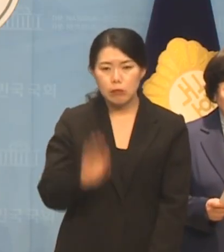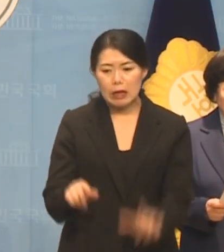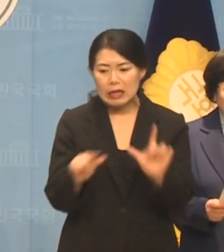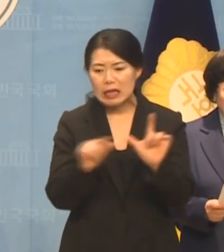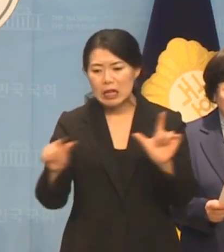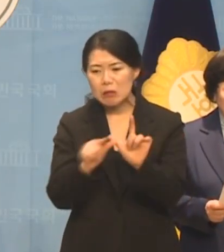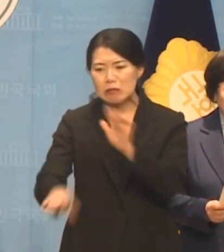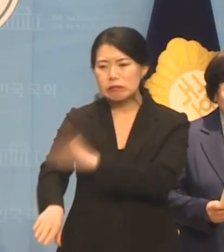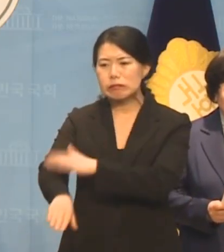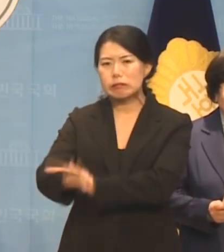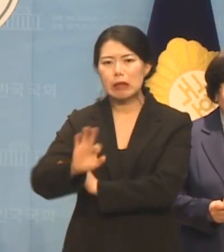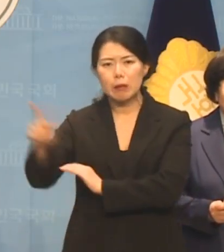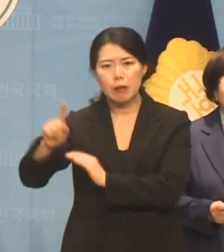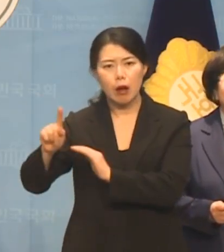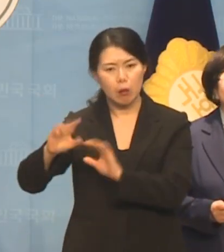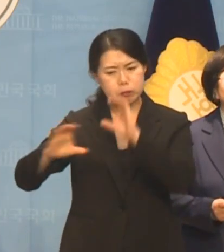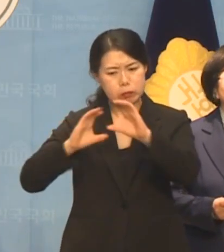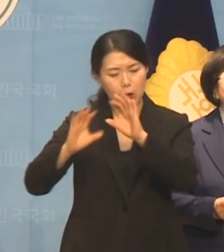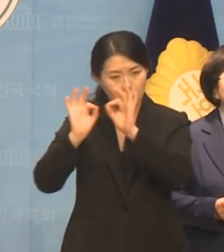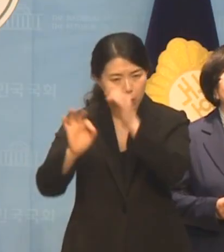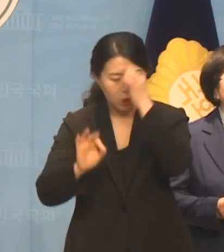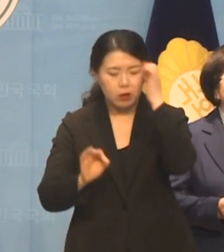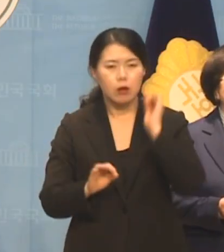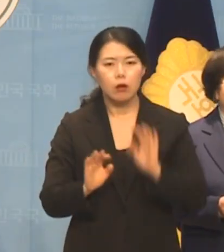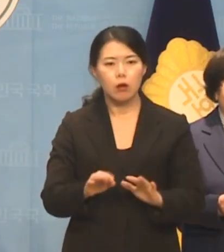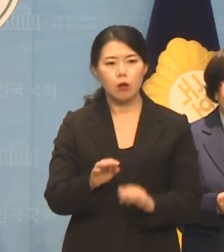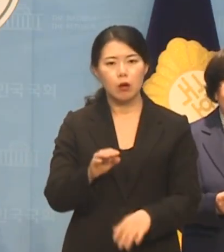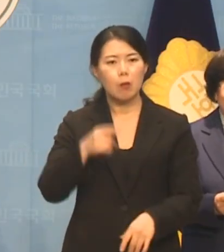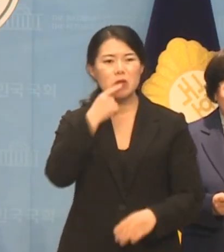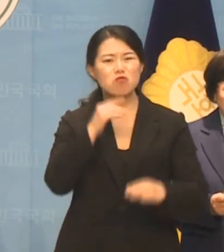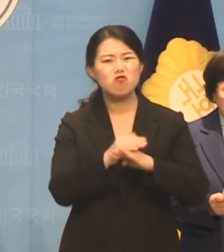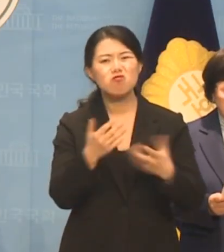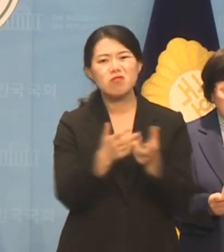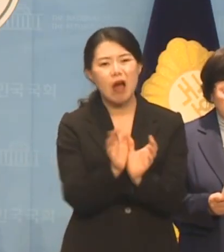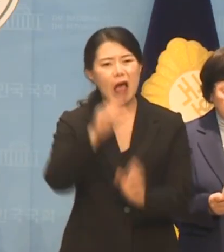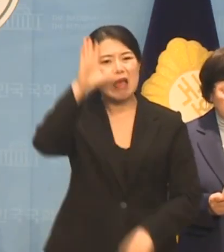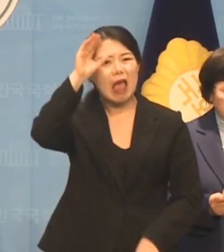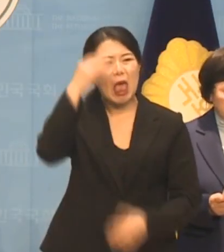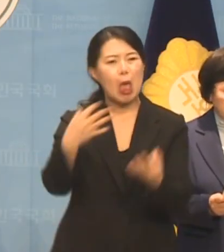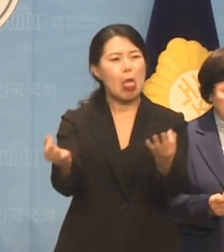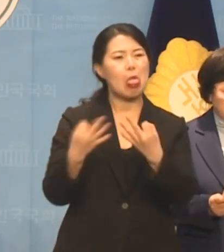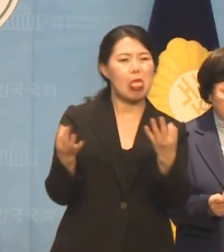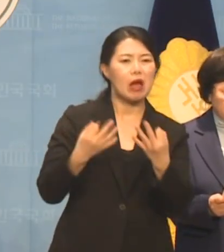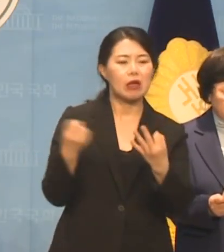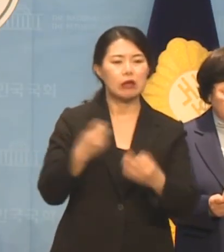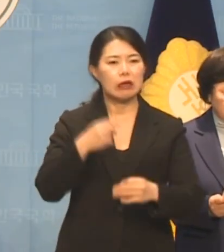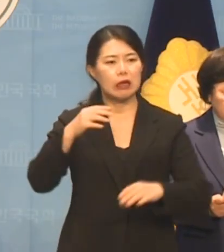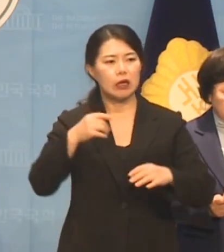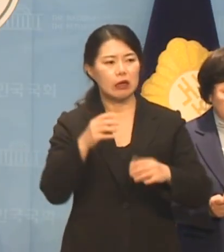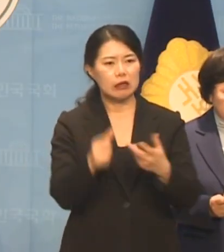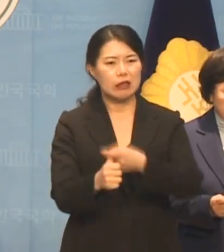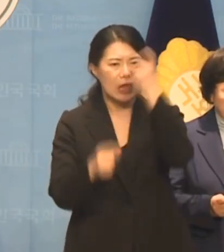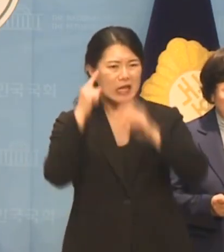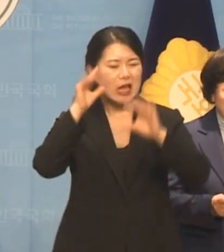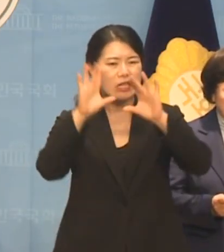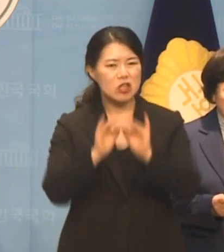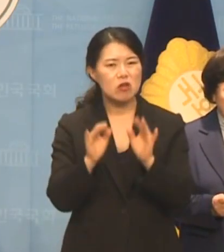극우 성향 커뮤니티를 중심으로 민주당 계란쇼, 탄핵 찬성 민주당 지지자가